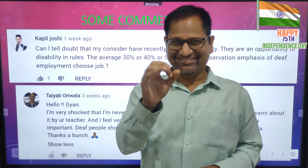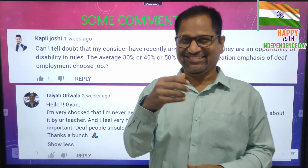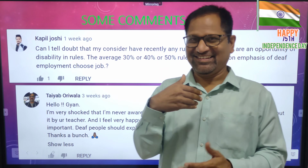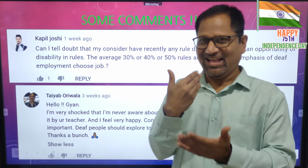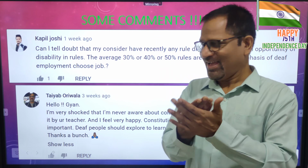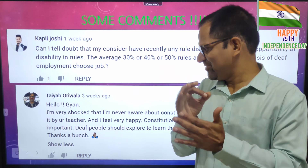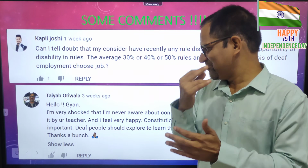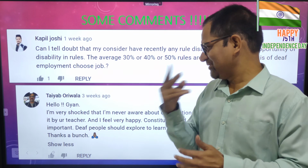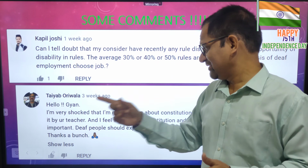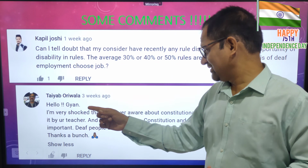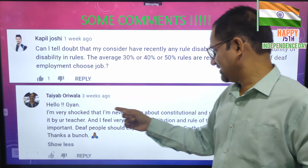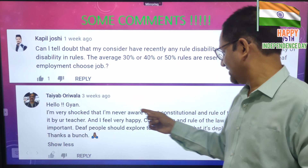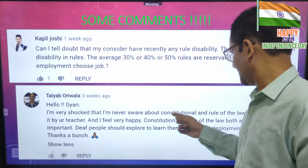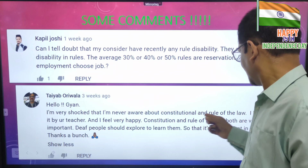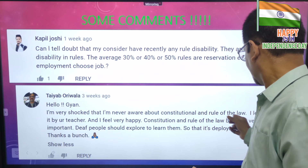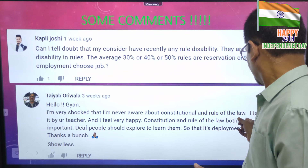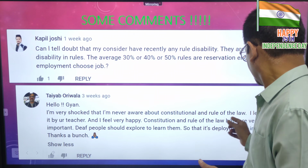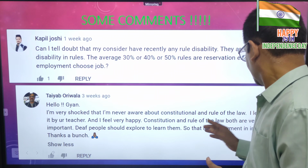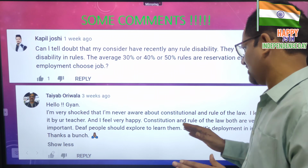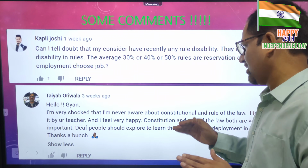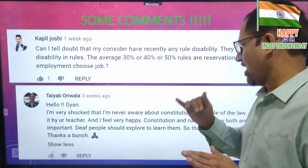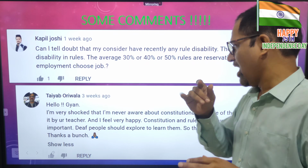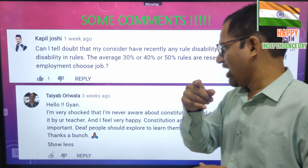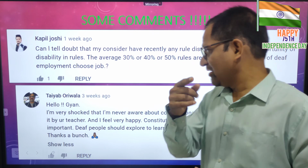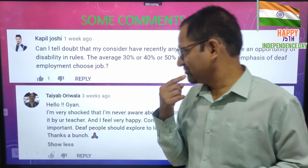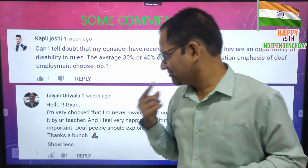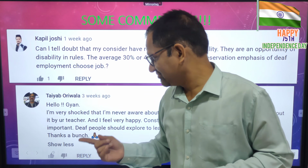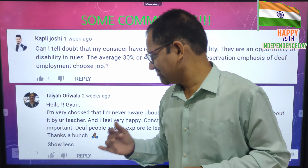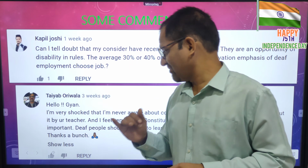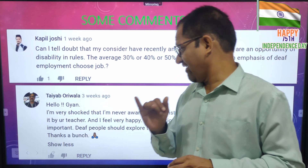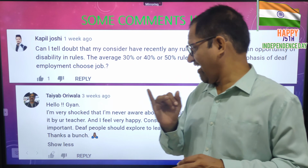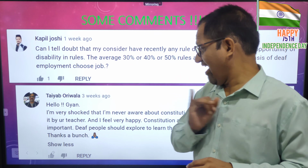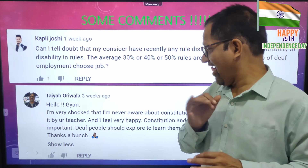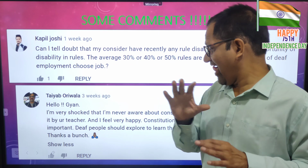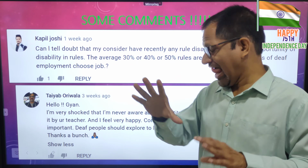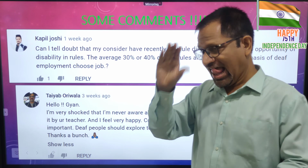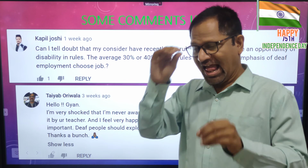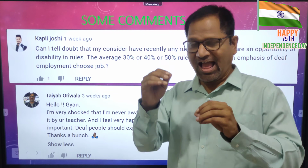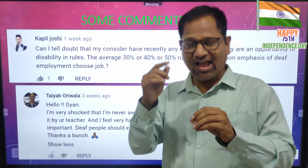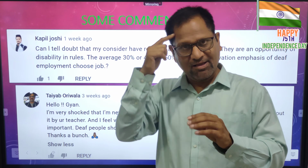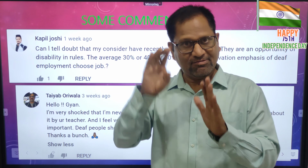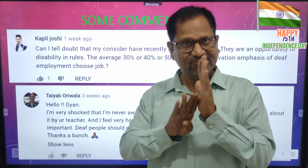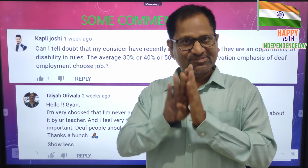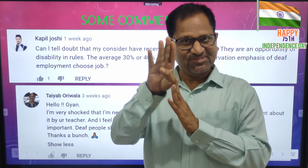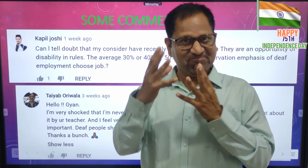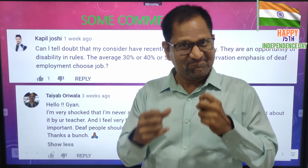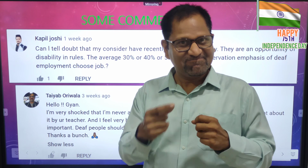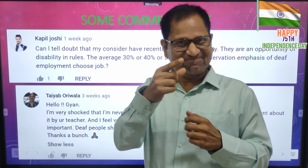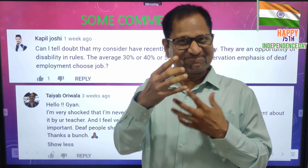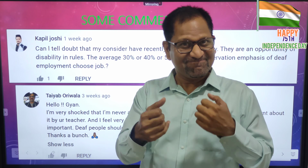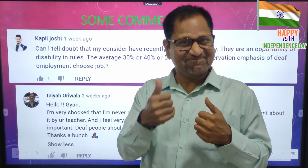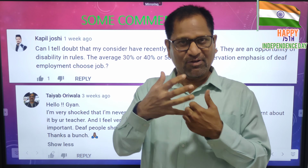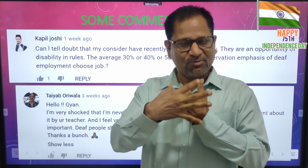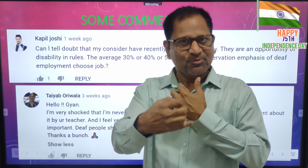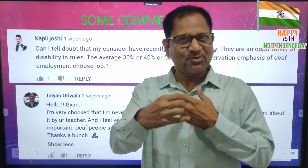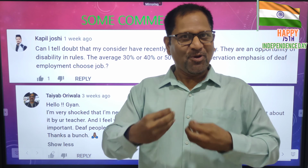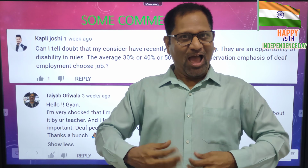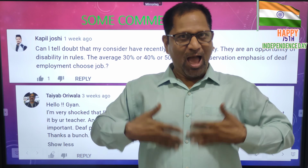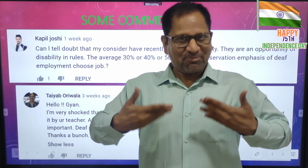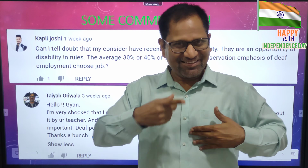ये आपको बहुत अच्छा लग रहा है सेशंस, जो संविधान की क्लास अटेंड हो रही है उसको देखते हैं, और आपको काफ़ी डेवलपमेंट भी हो रहा